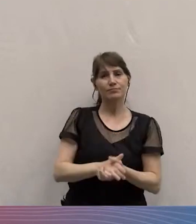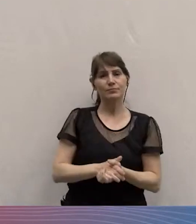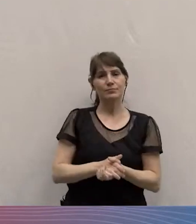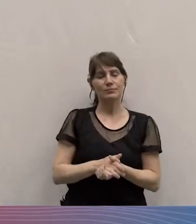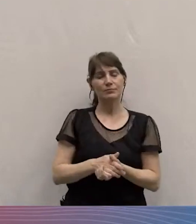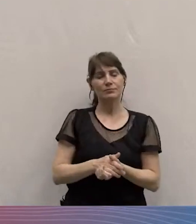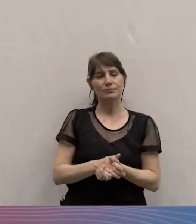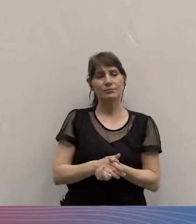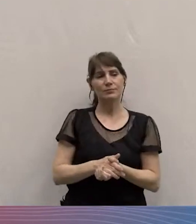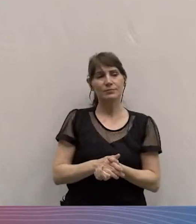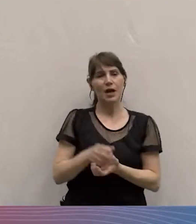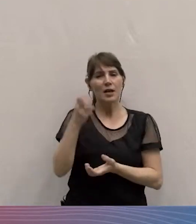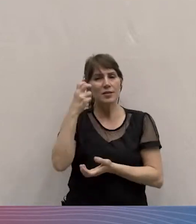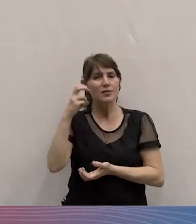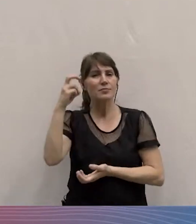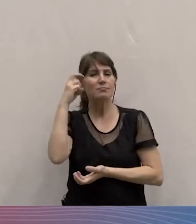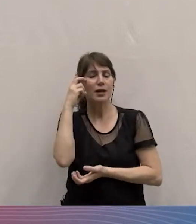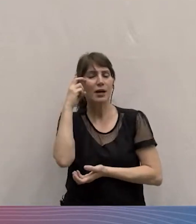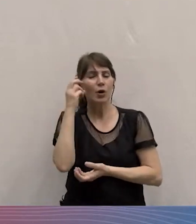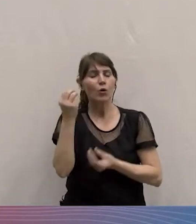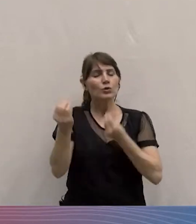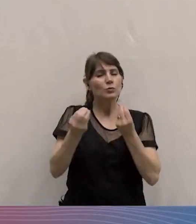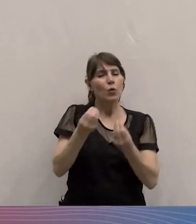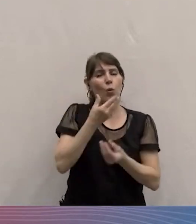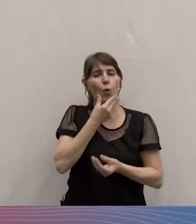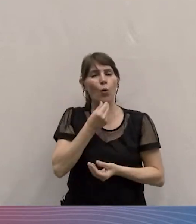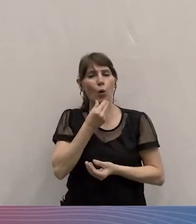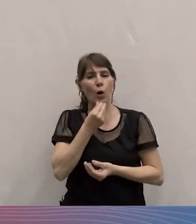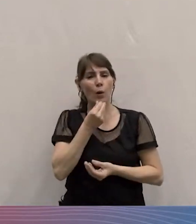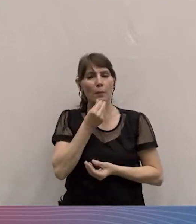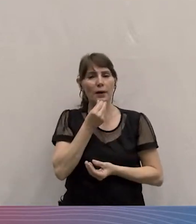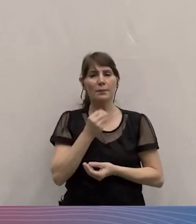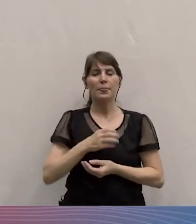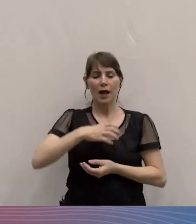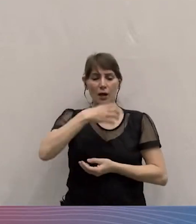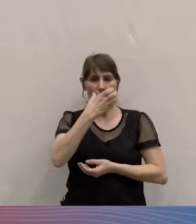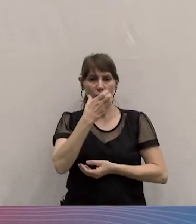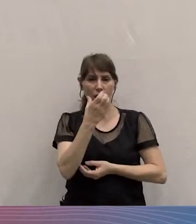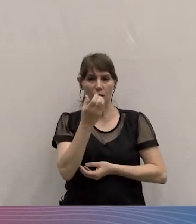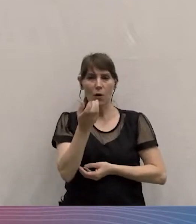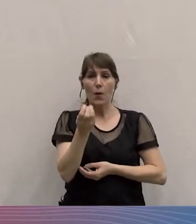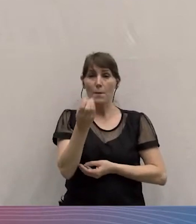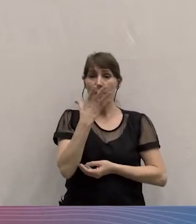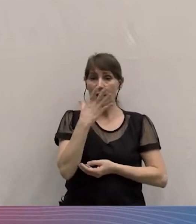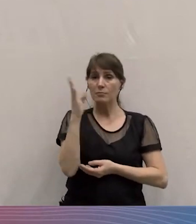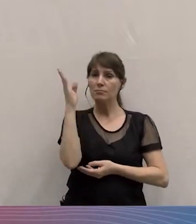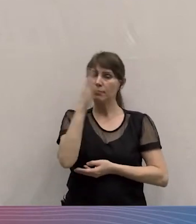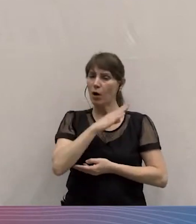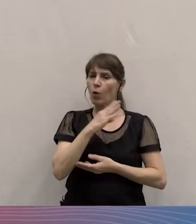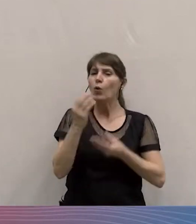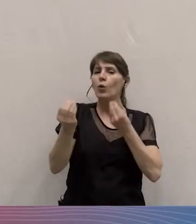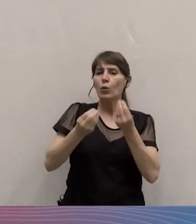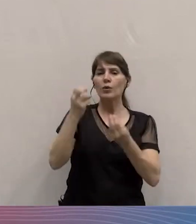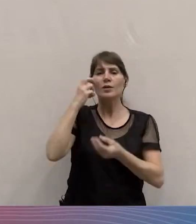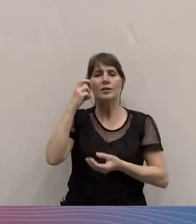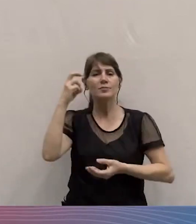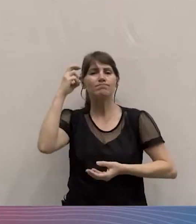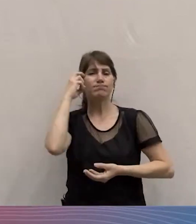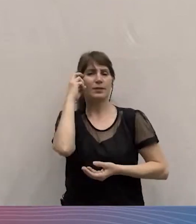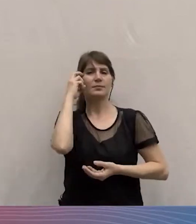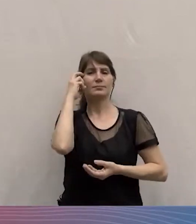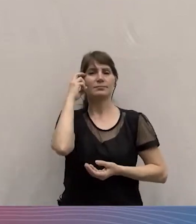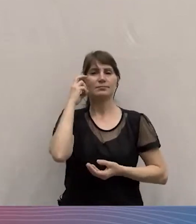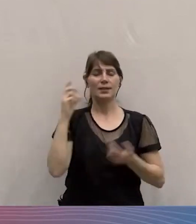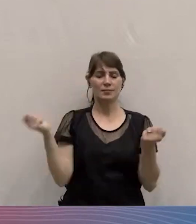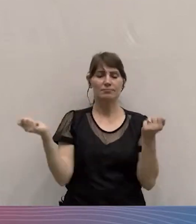capacidade. Se o homem comer da árvore do conhecimento do bem e do mal, adquiriria